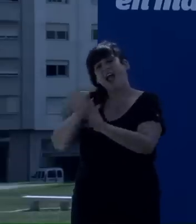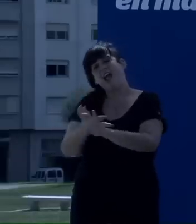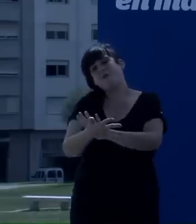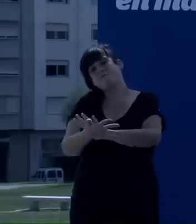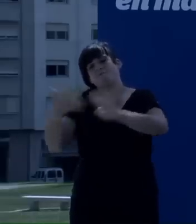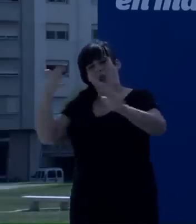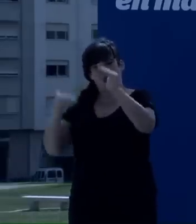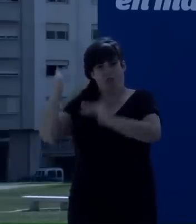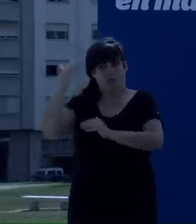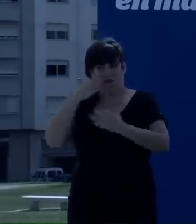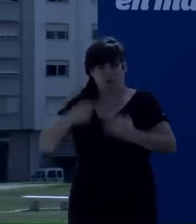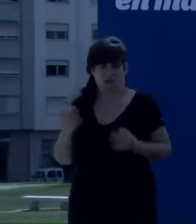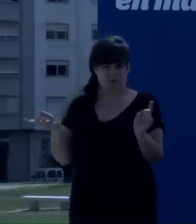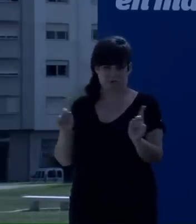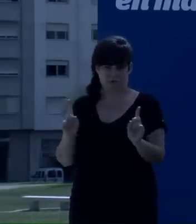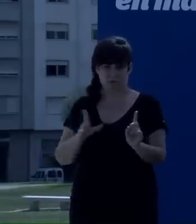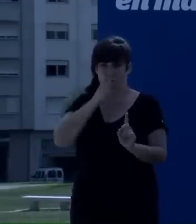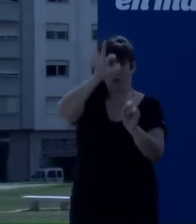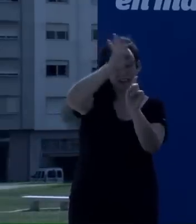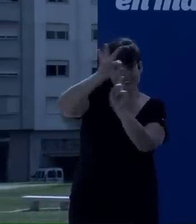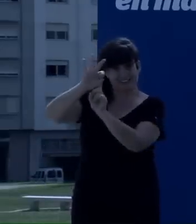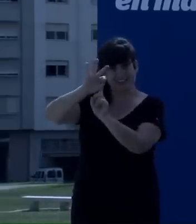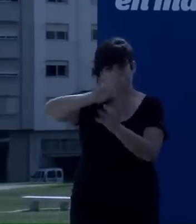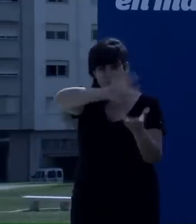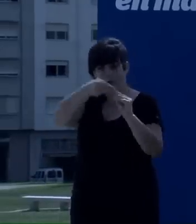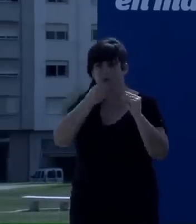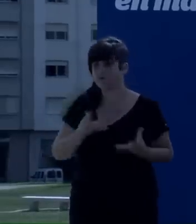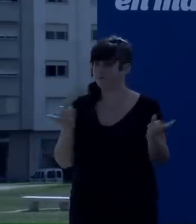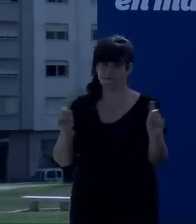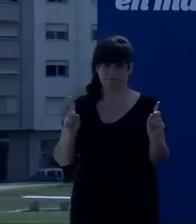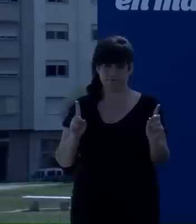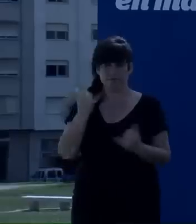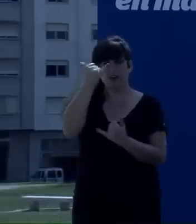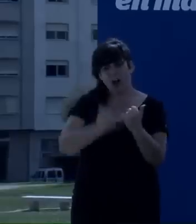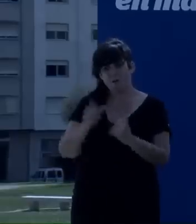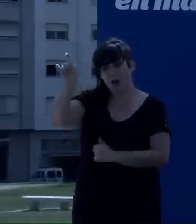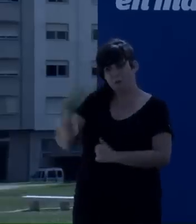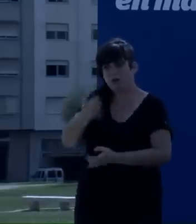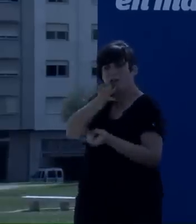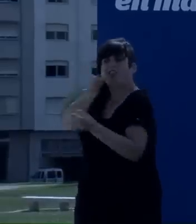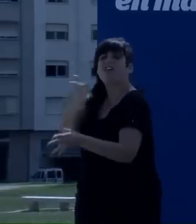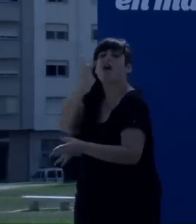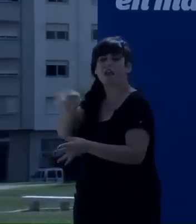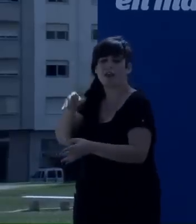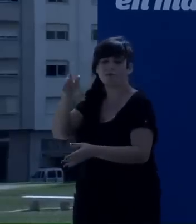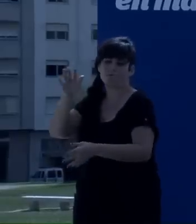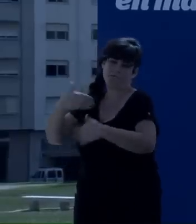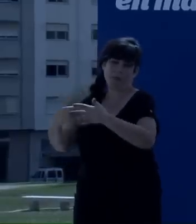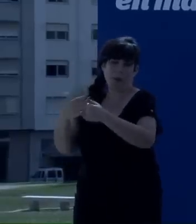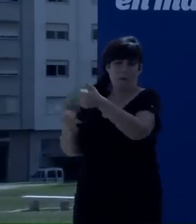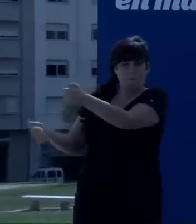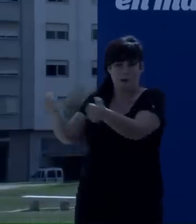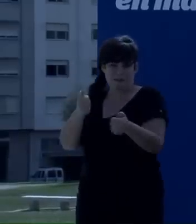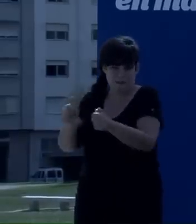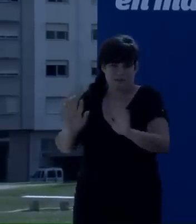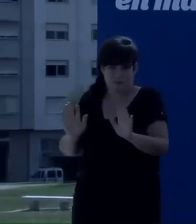velocidade, que non estaban as señalizacións adecuadas, que buscaron un chivo expiatorio que se chamaba un maquinista, que era simplemente un profesional